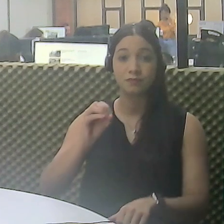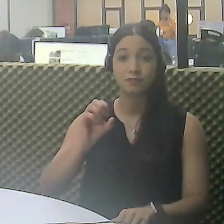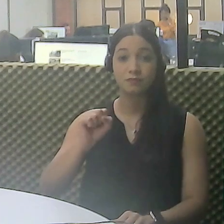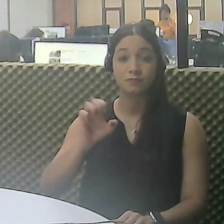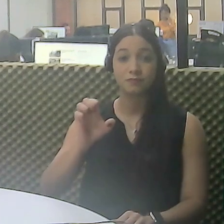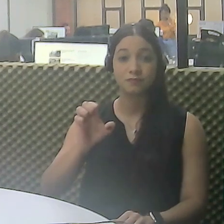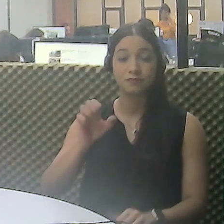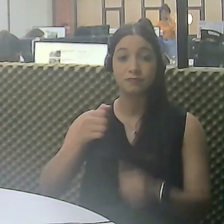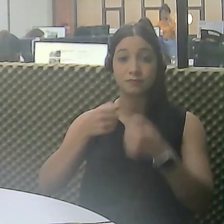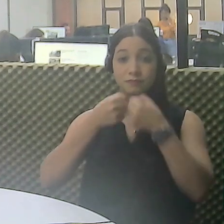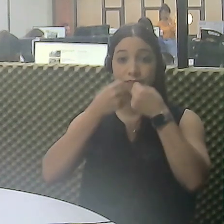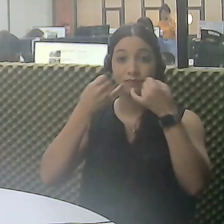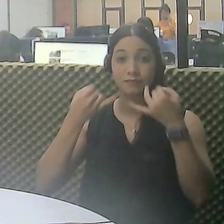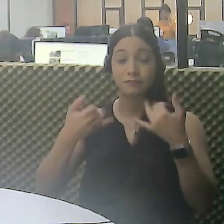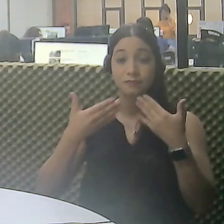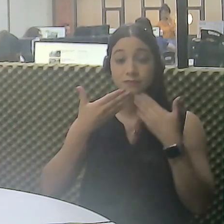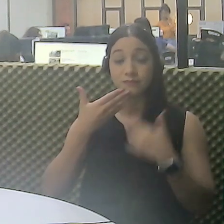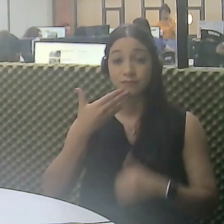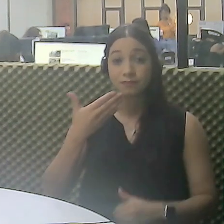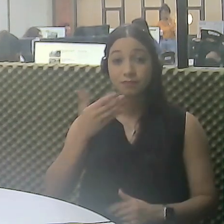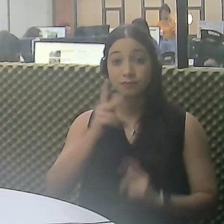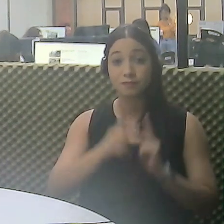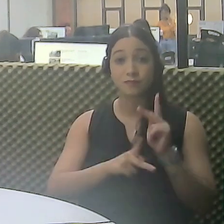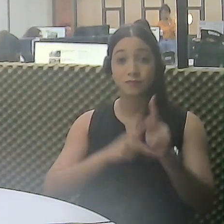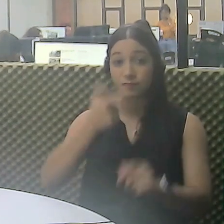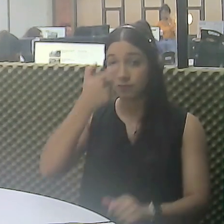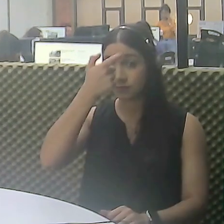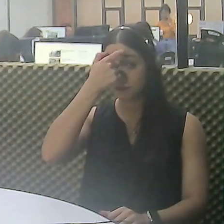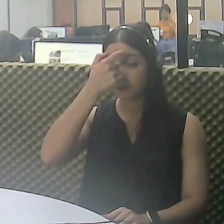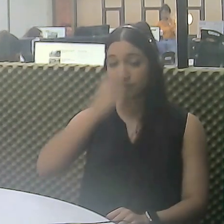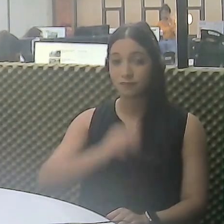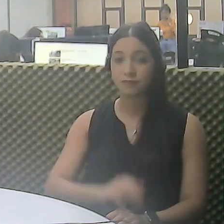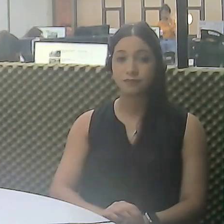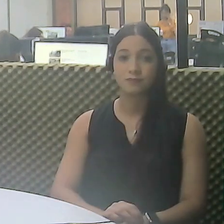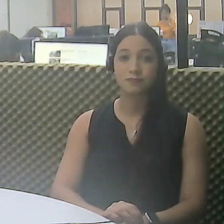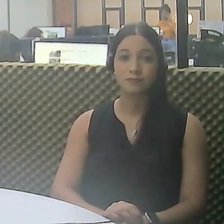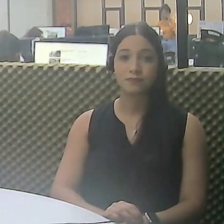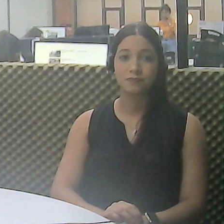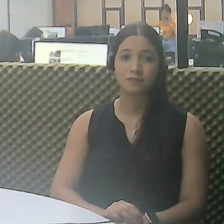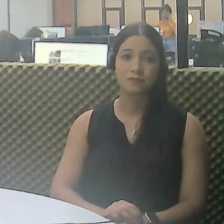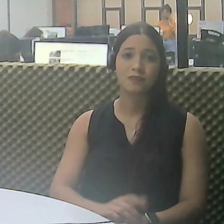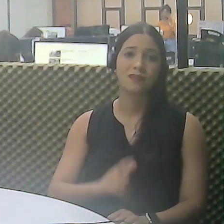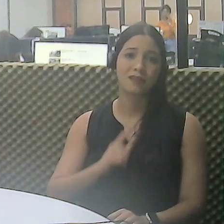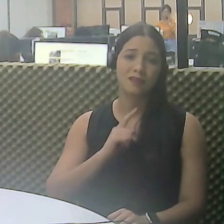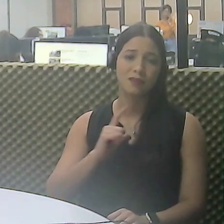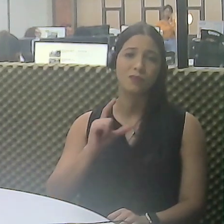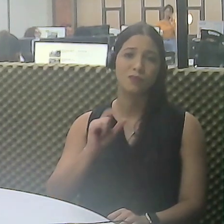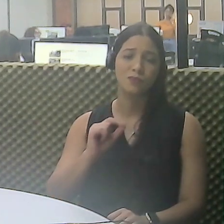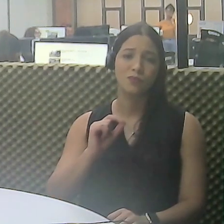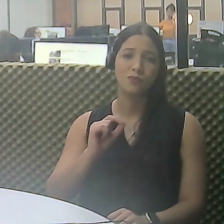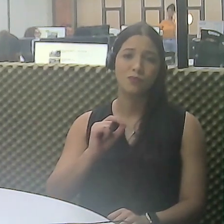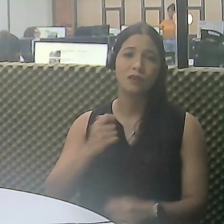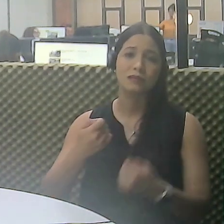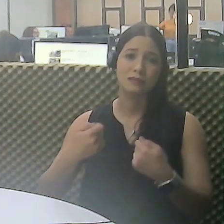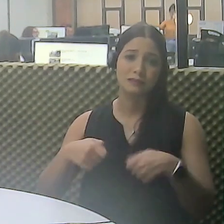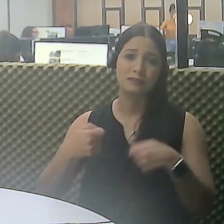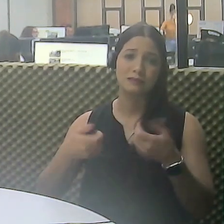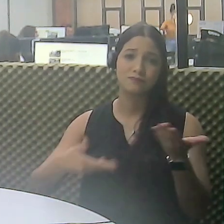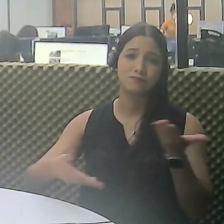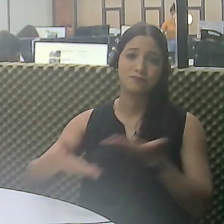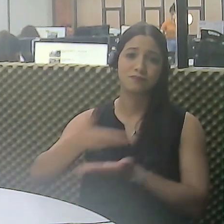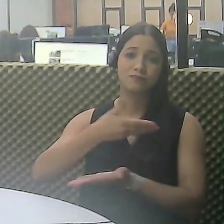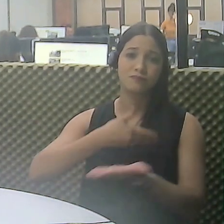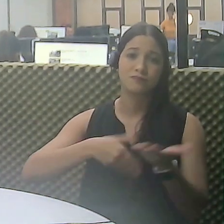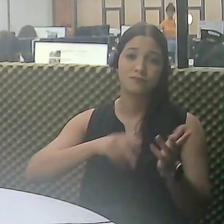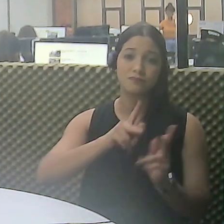Arruda, reforçou o apelo para que a população se conscientize. Mas existe um ator em tudo isso que é preciso se envolver,